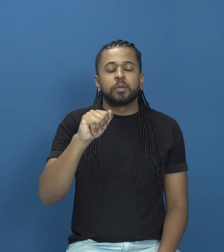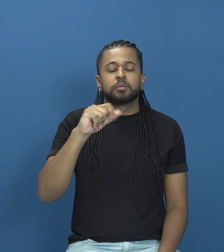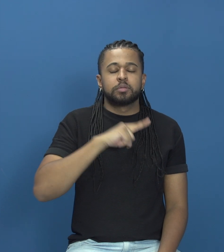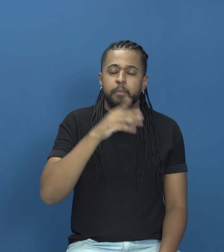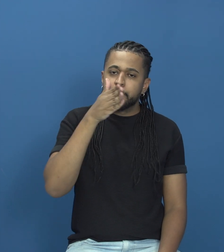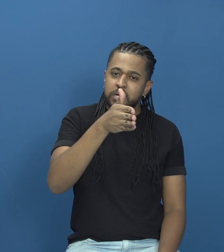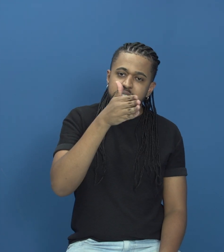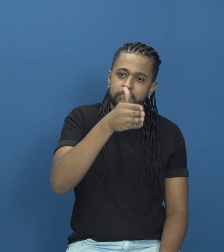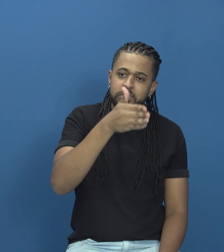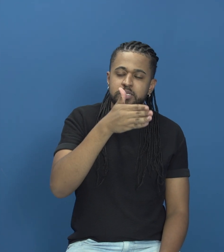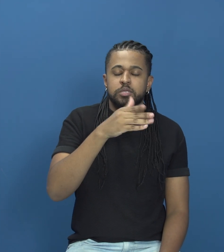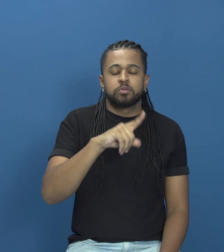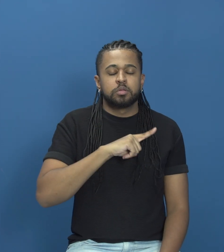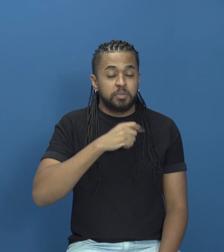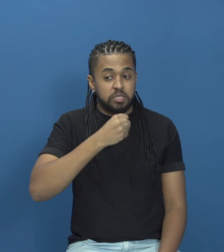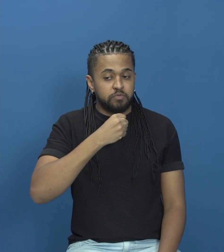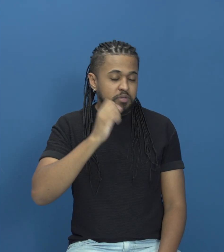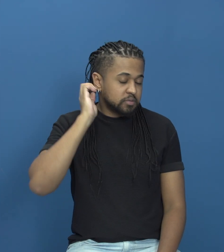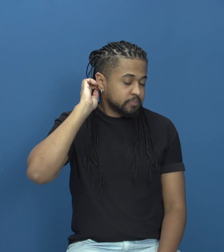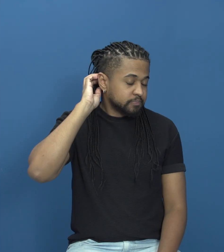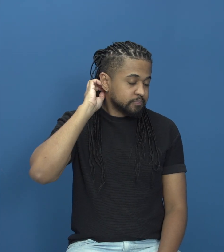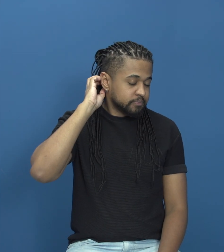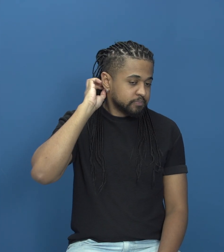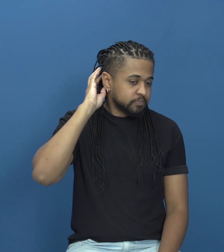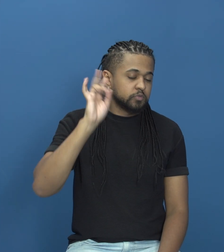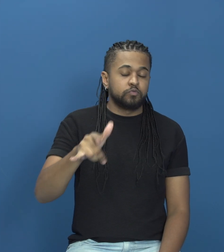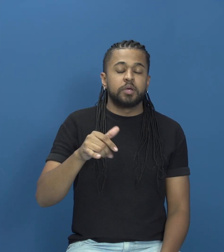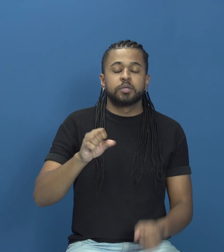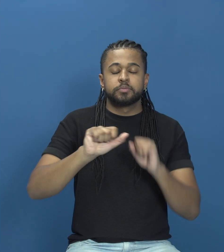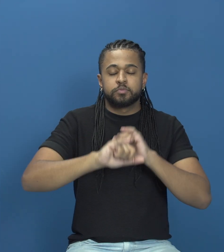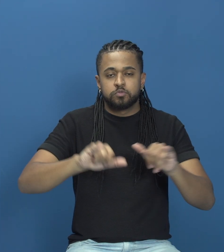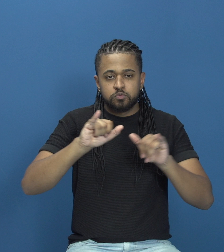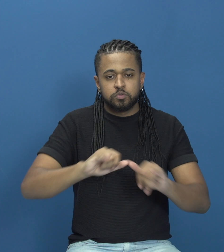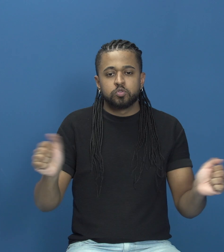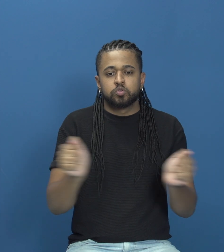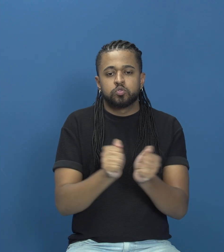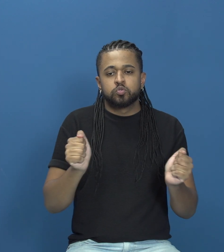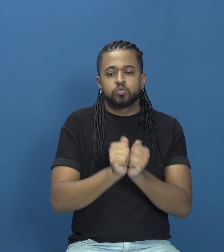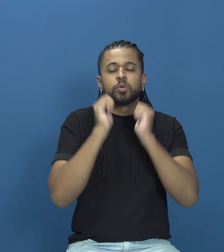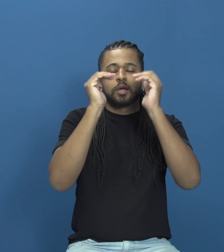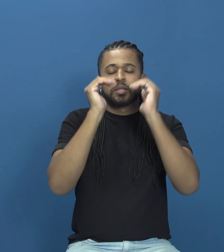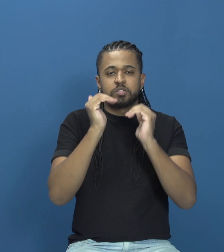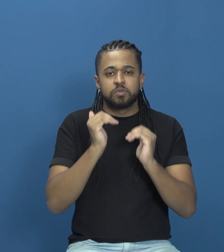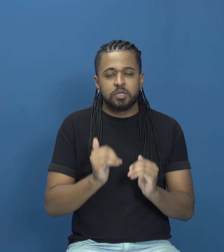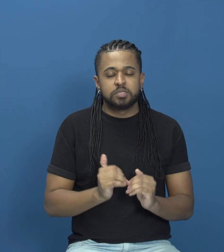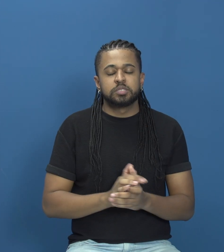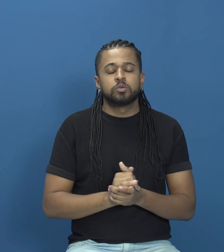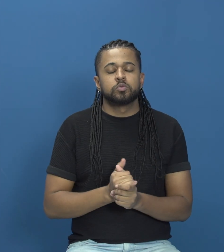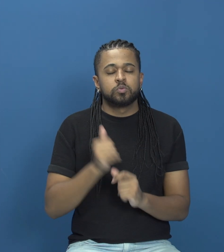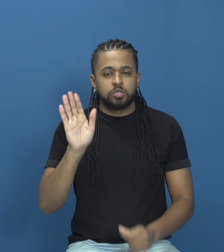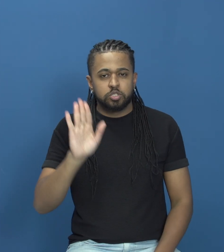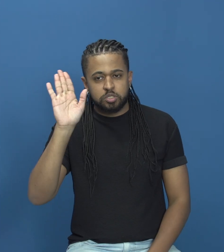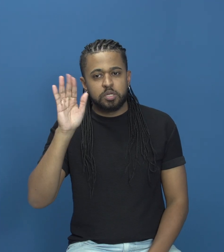de participação da referida entrevista, que serão divulgados juntos com a classificação dos